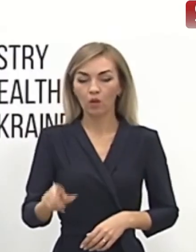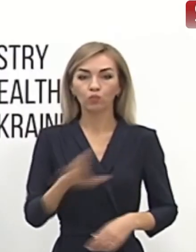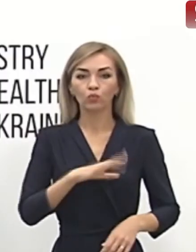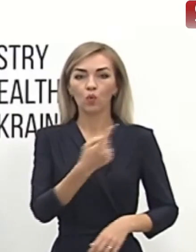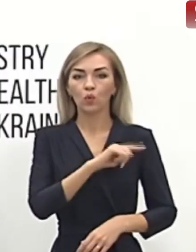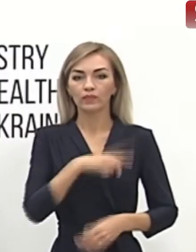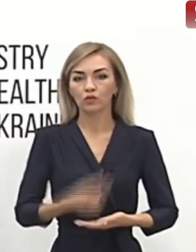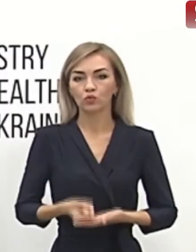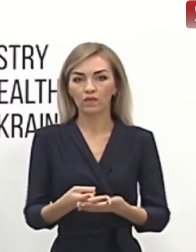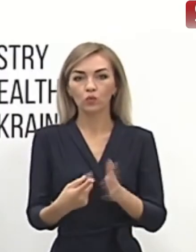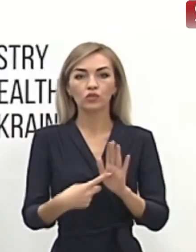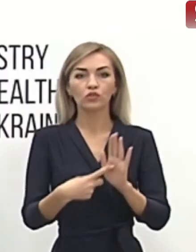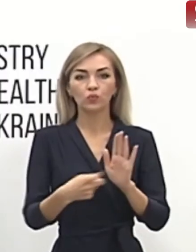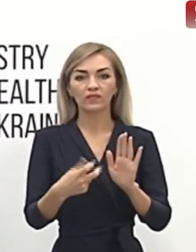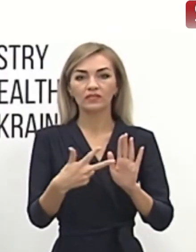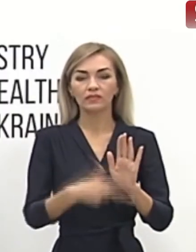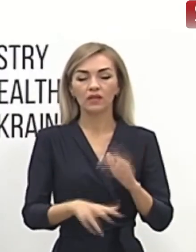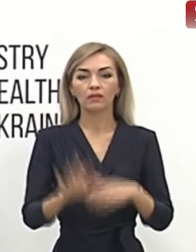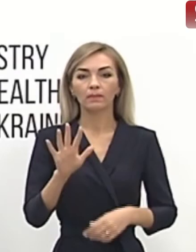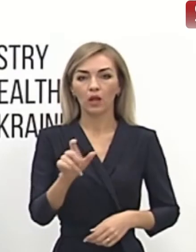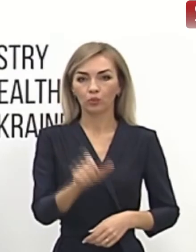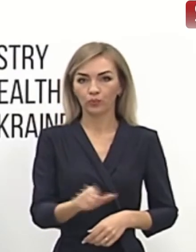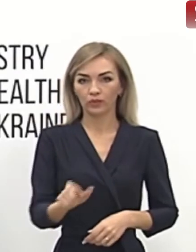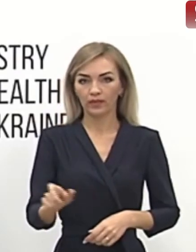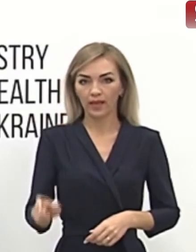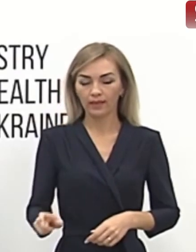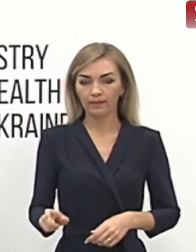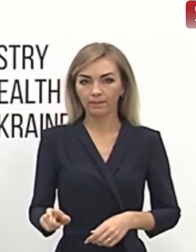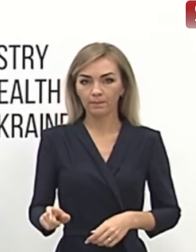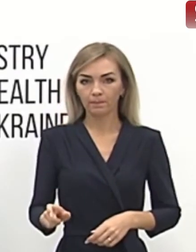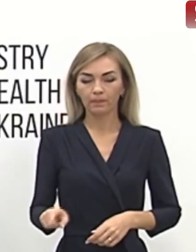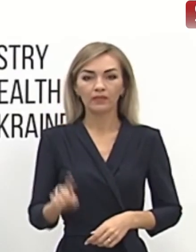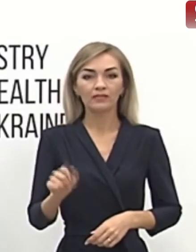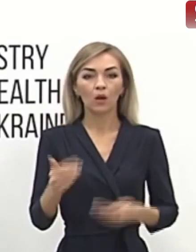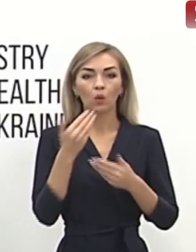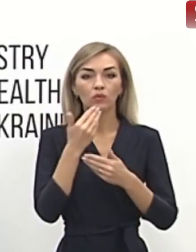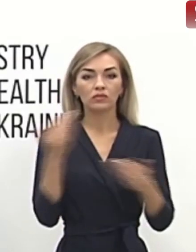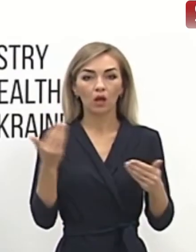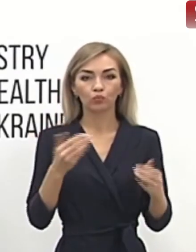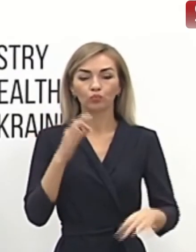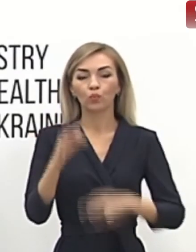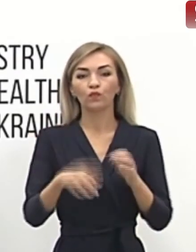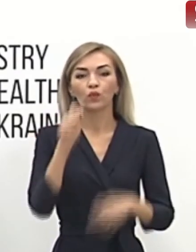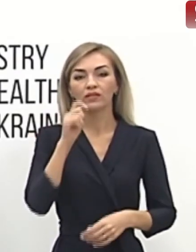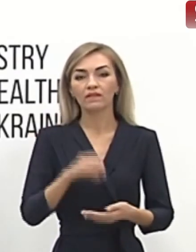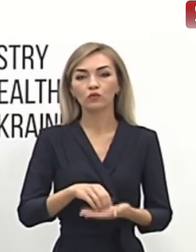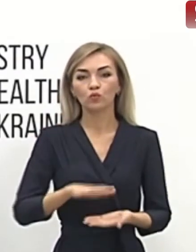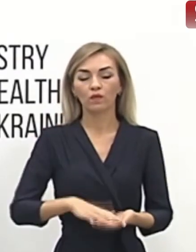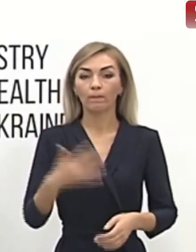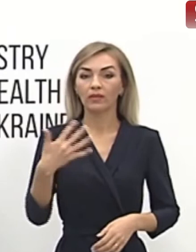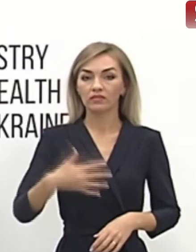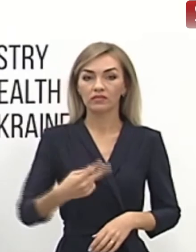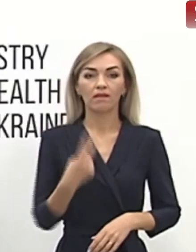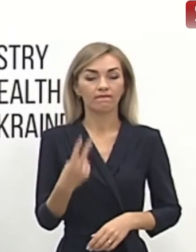Було госпіталізовано 685 людей. За останню добу в Україні зафіксовано